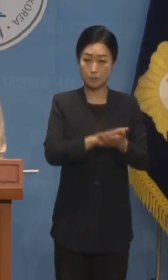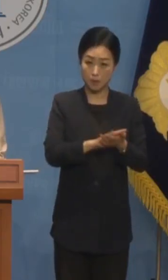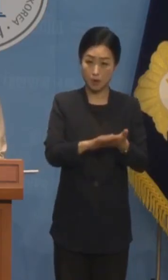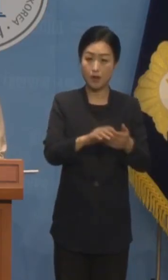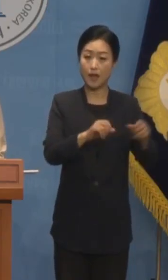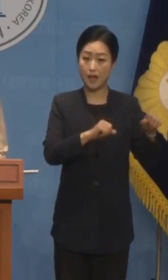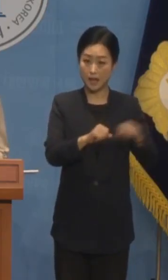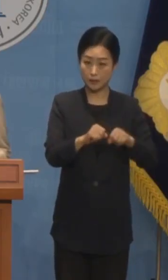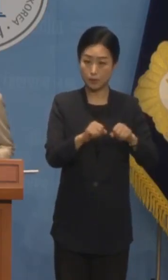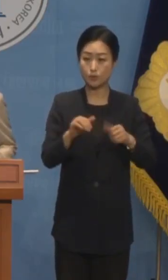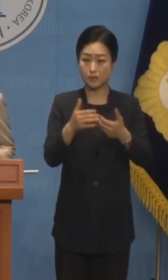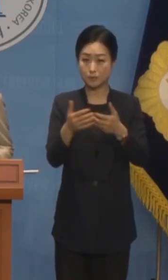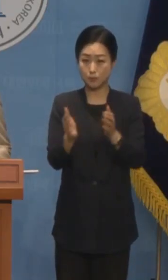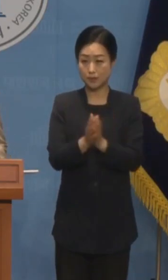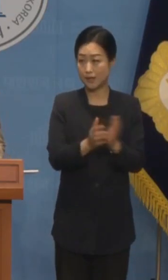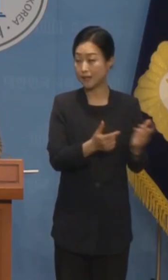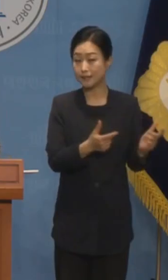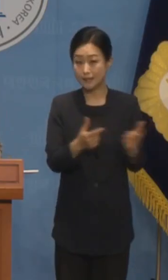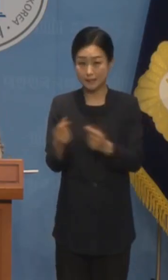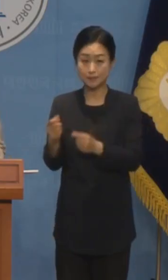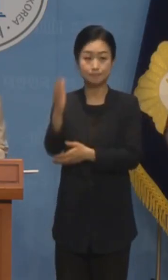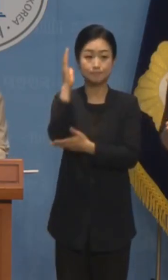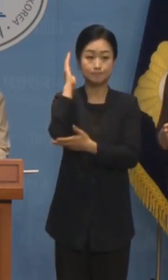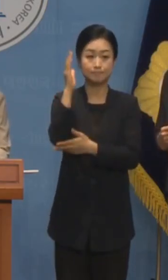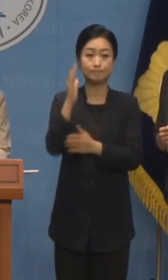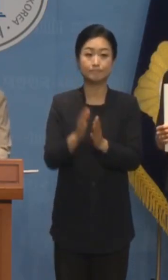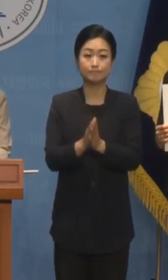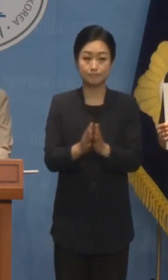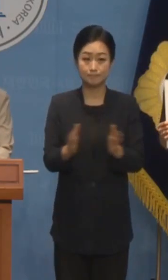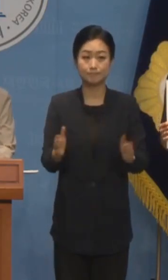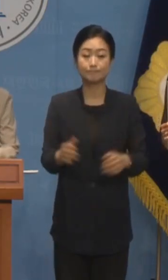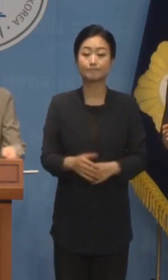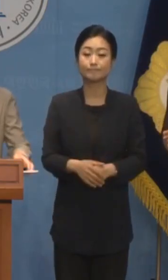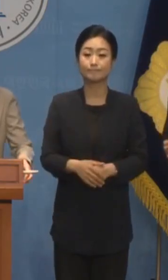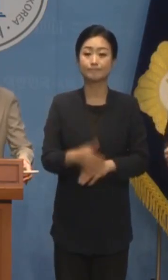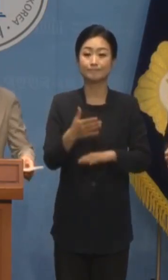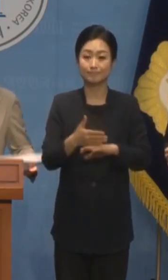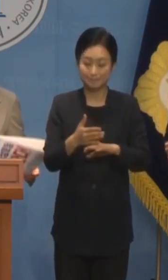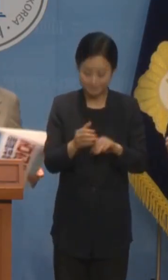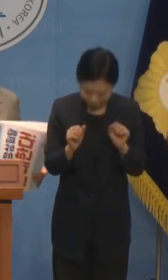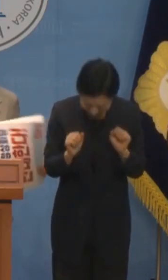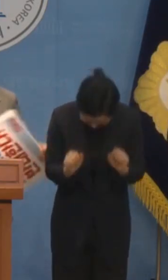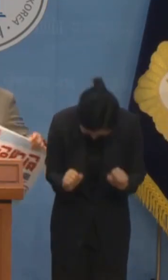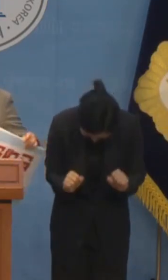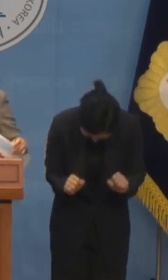평화연대, 진보당. 이것으로 마치겠습니다. 고맙습니다.